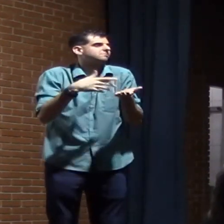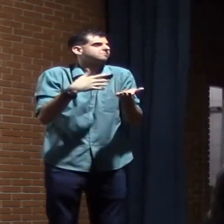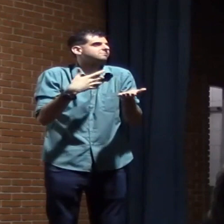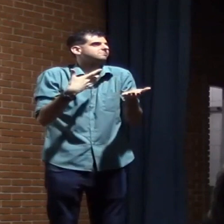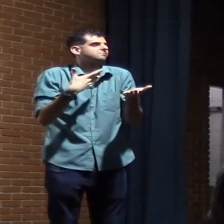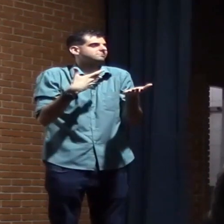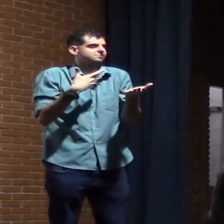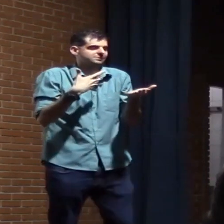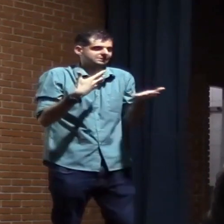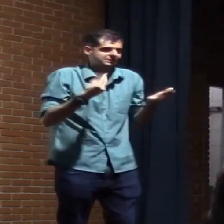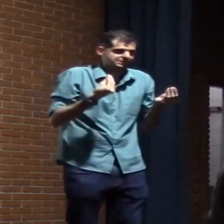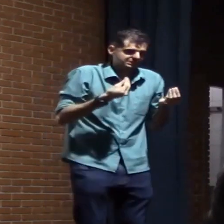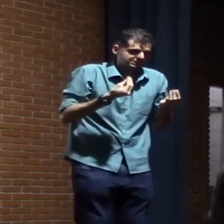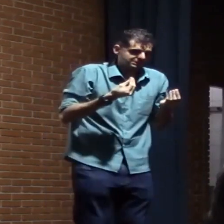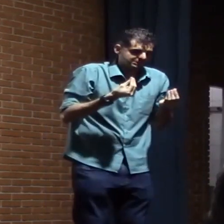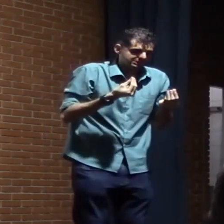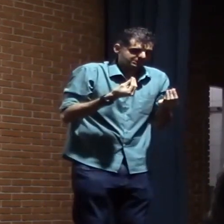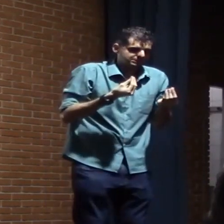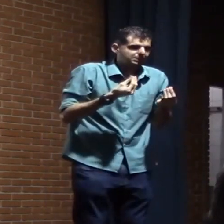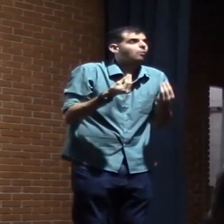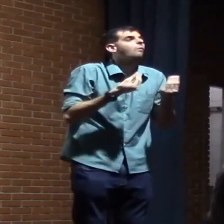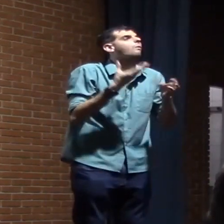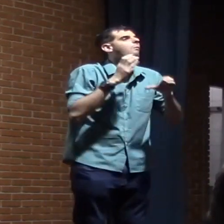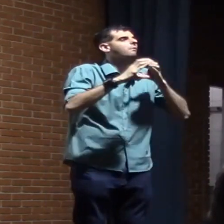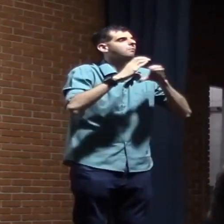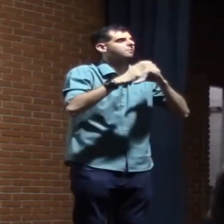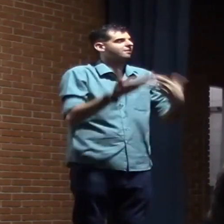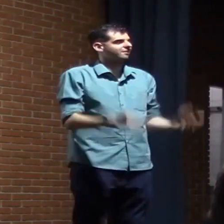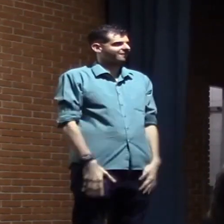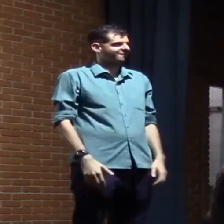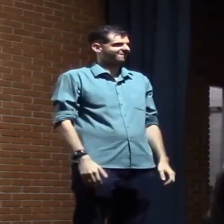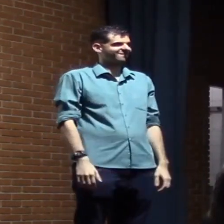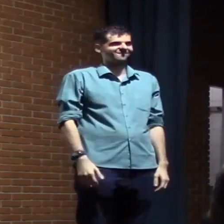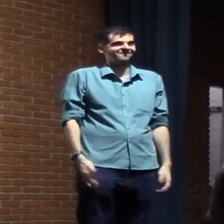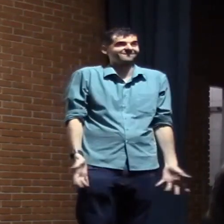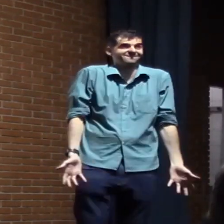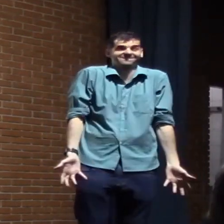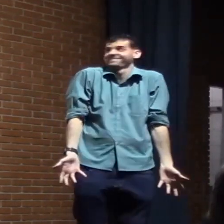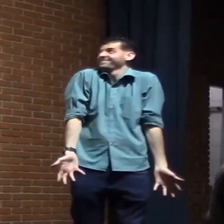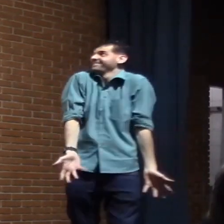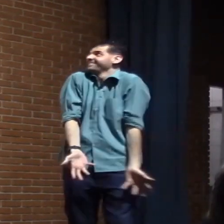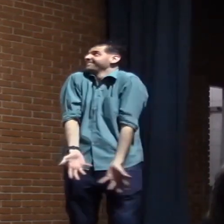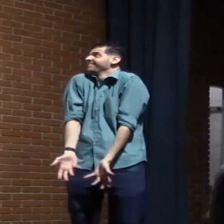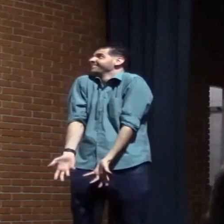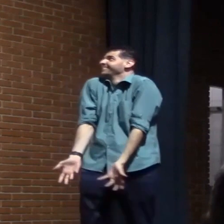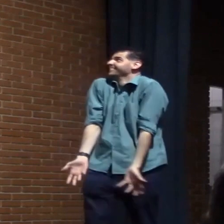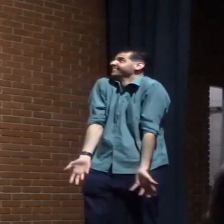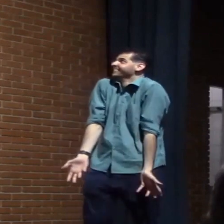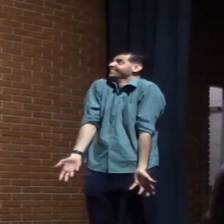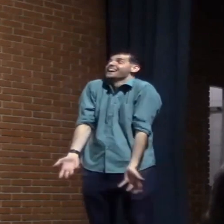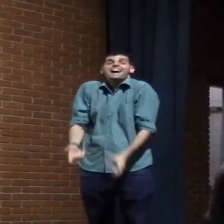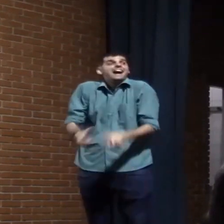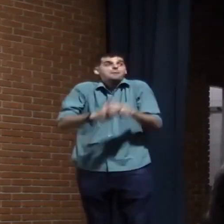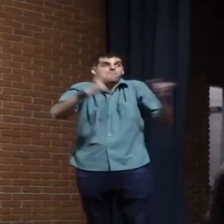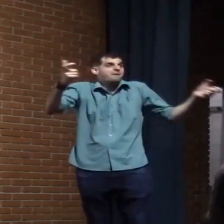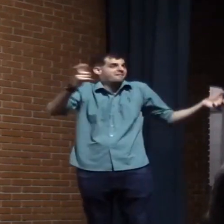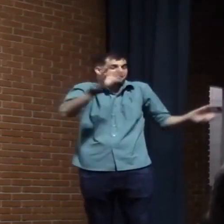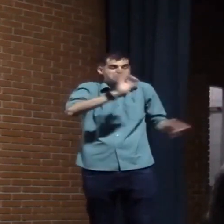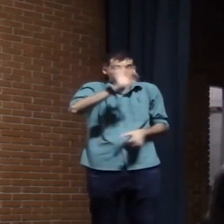eu chego no local, como que vai ser essa comunicação no atendimento de